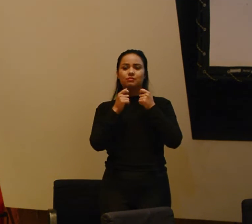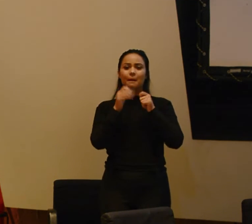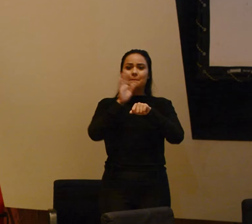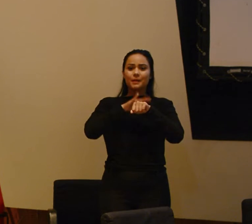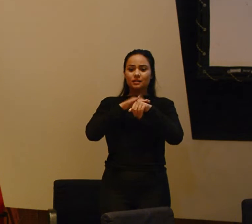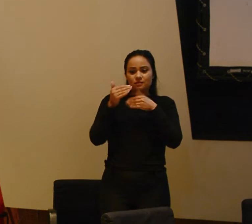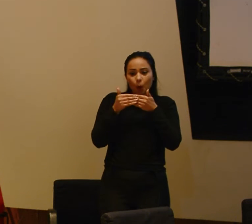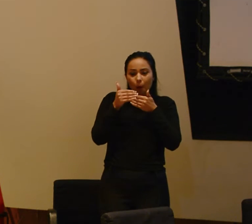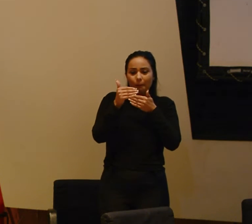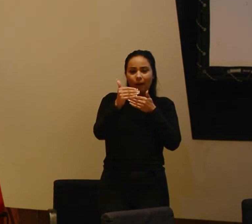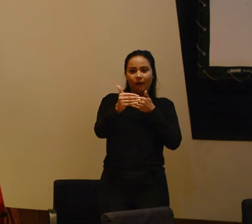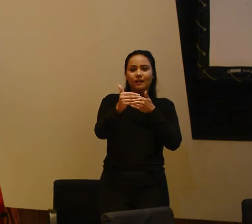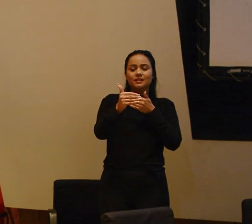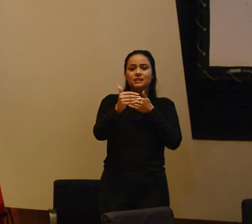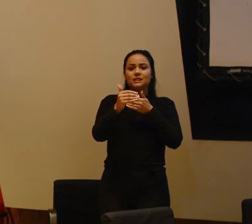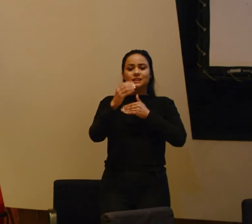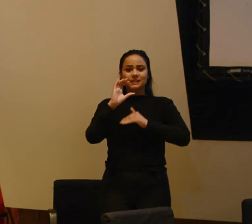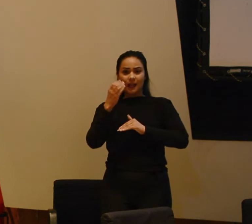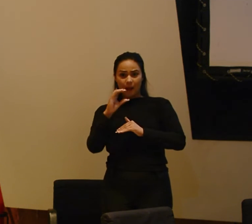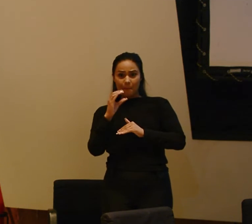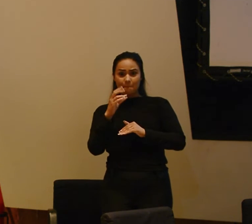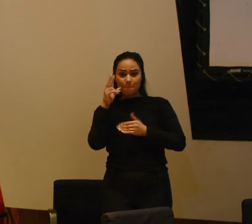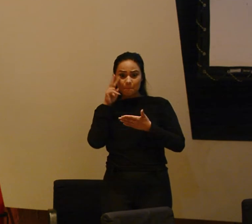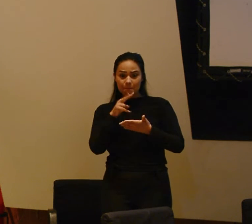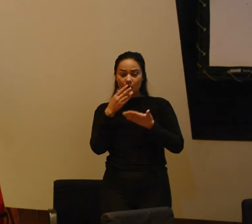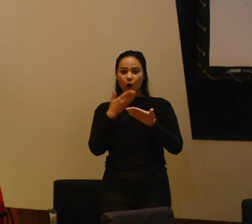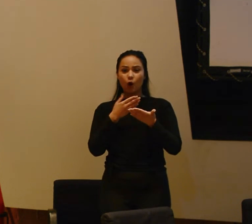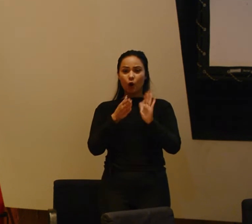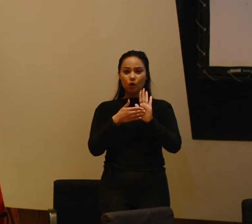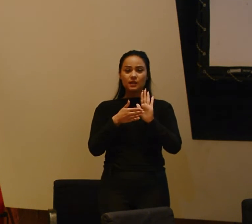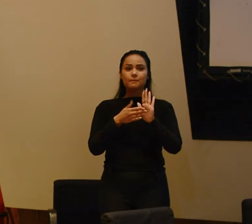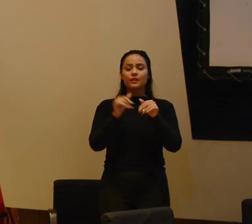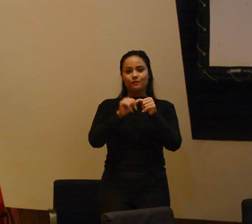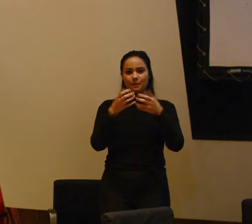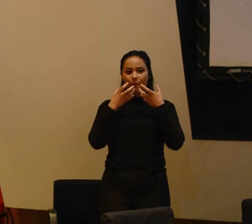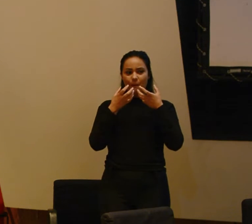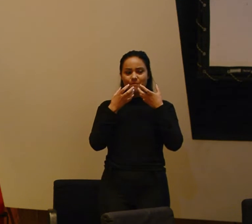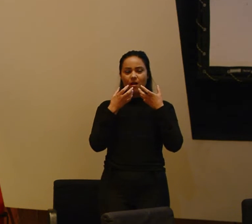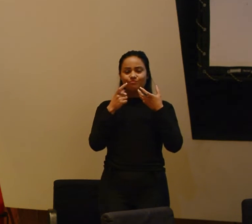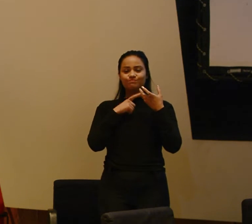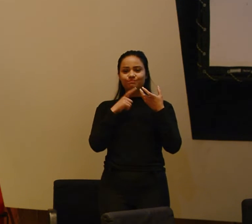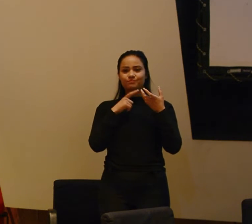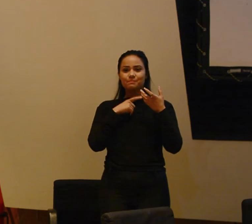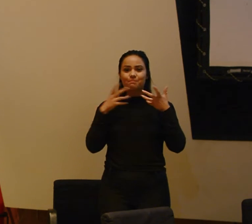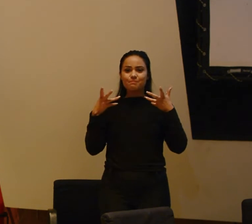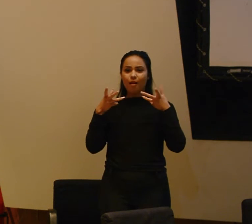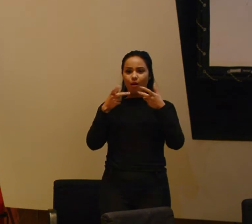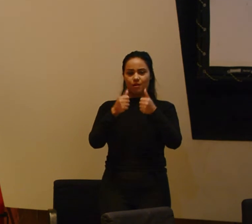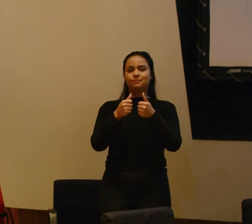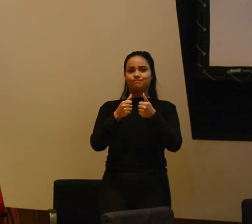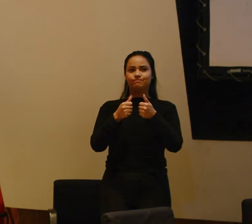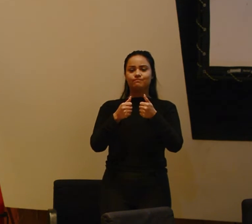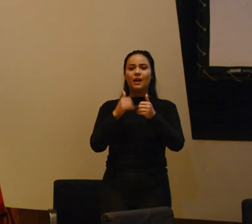mais complexa, a ciência mostra que essas atividades de fazer musical, elas acabam melhorando